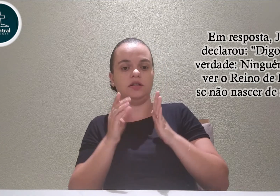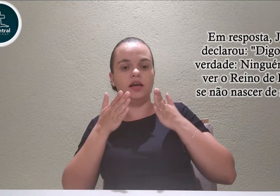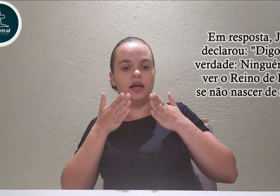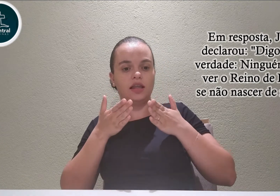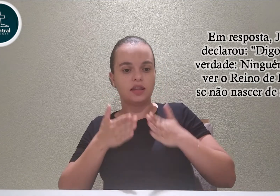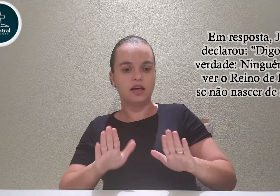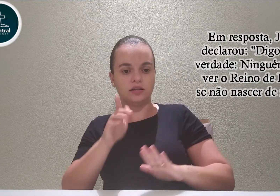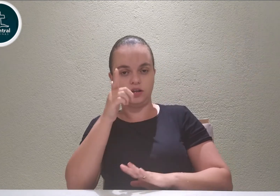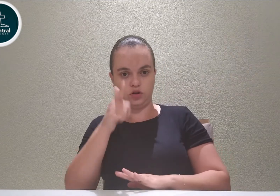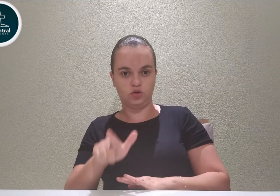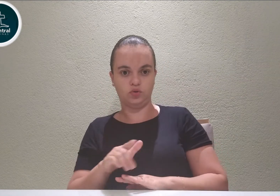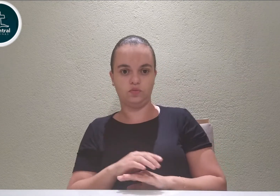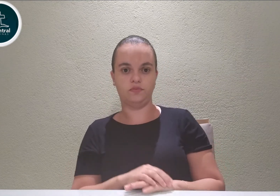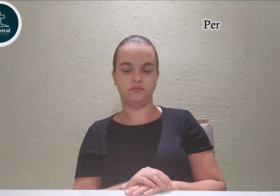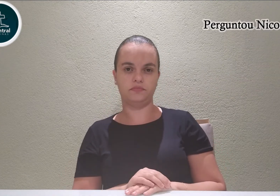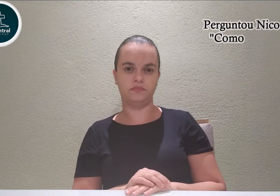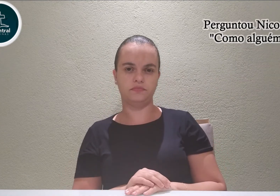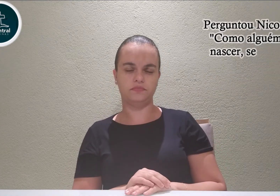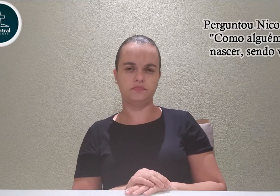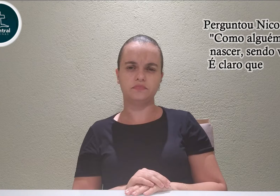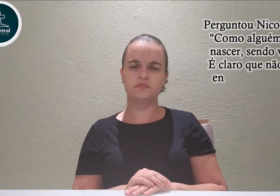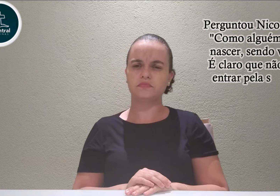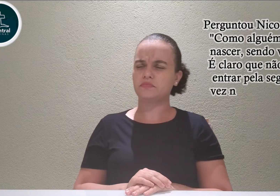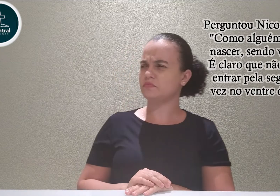de Deus se não nascer de novo.